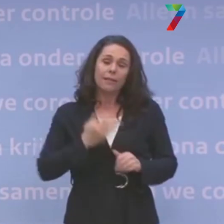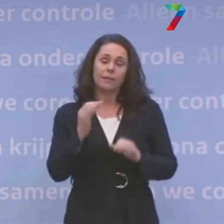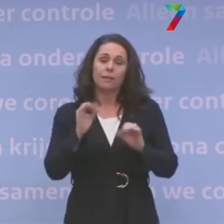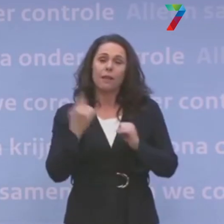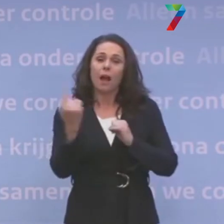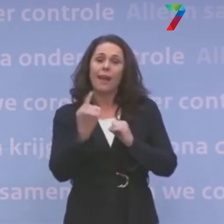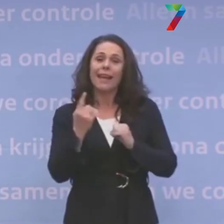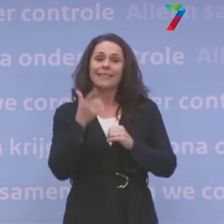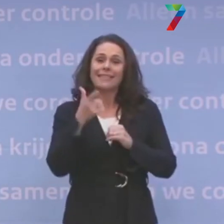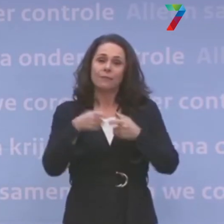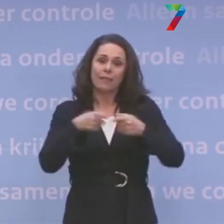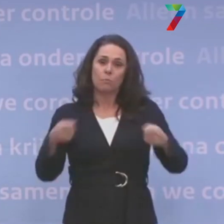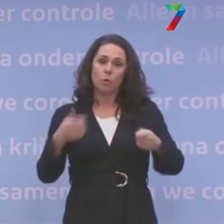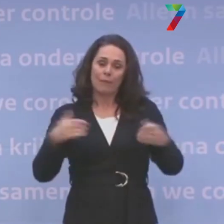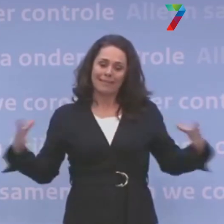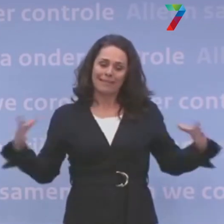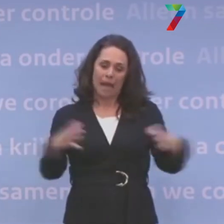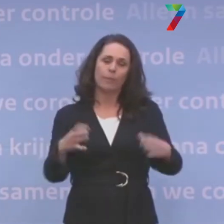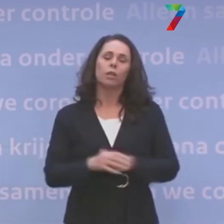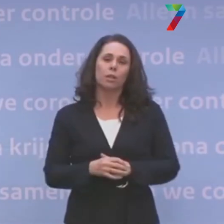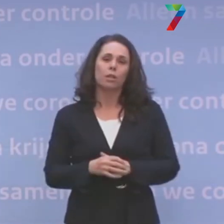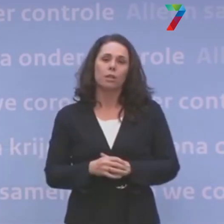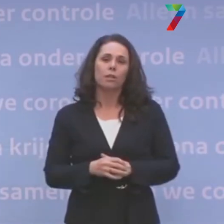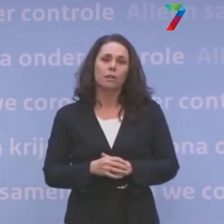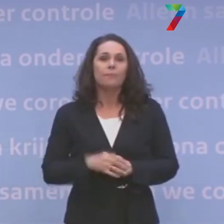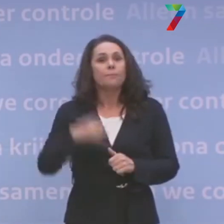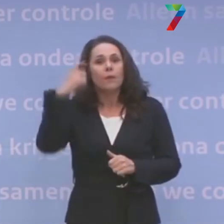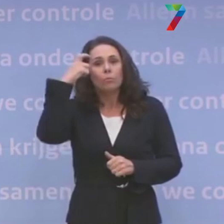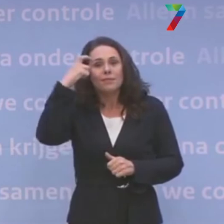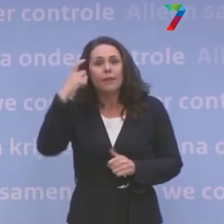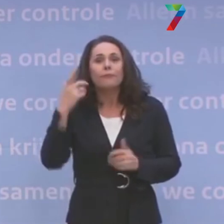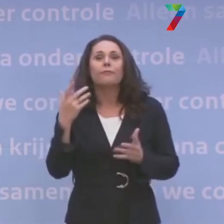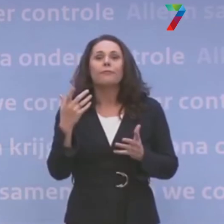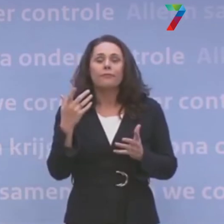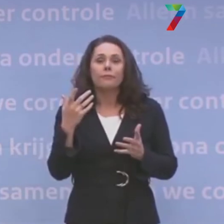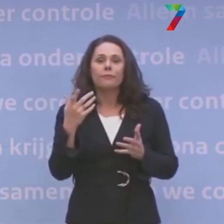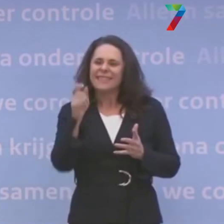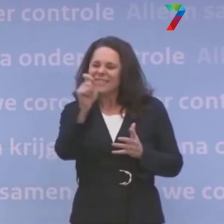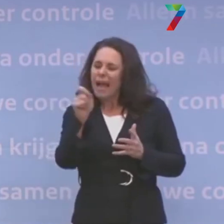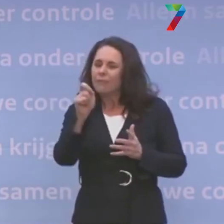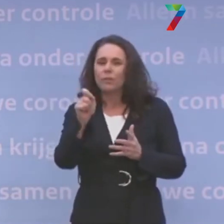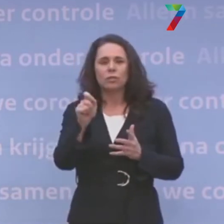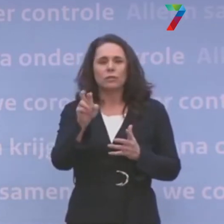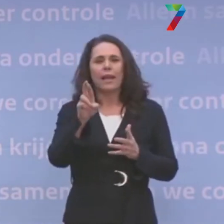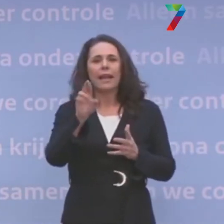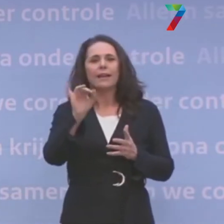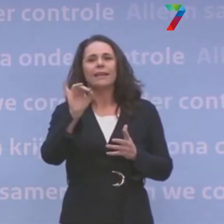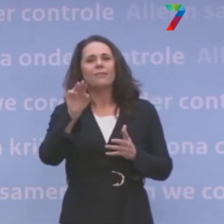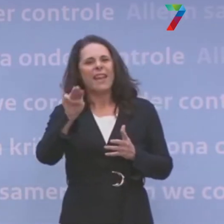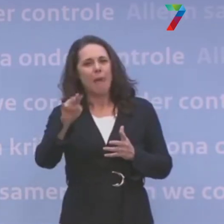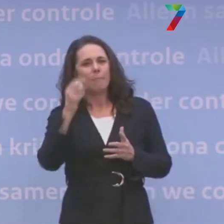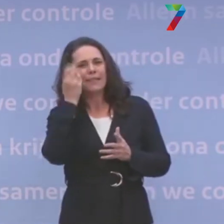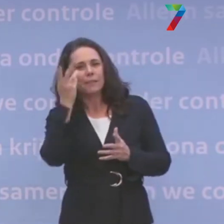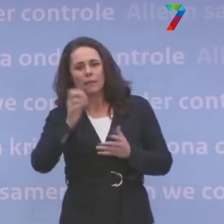mensen. In het besef dat achter de getallen die het RIVM iedere dag publiceert, dat